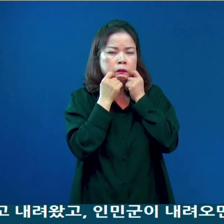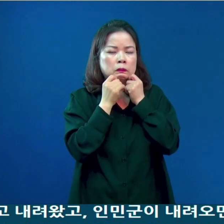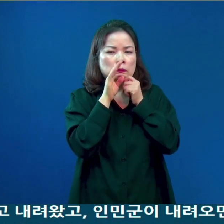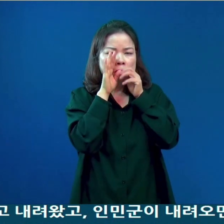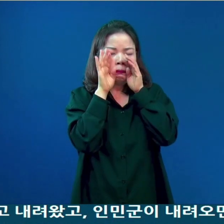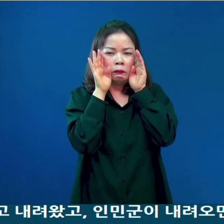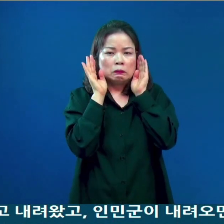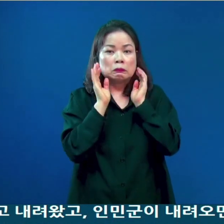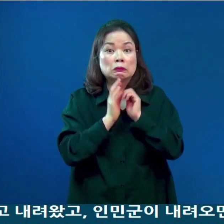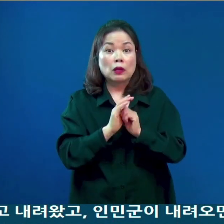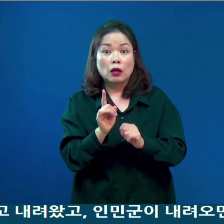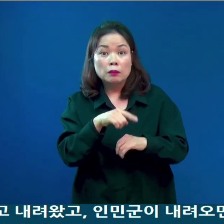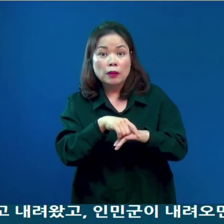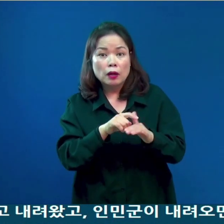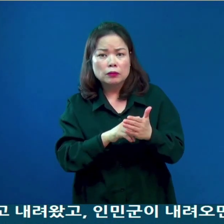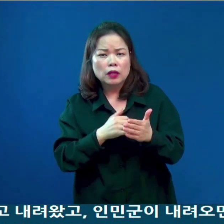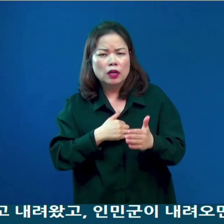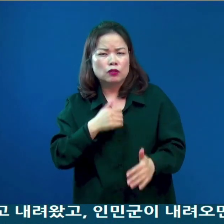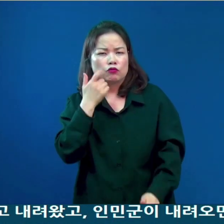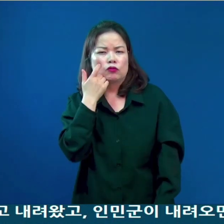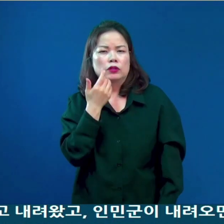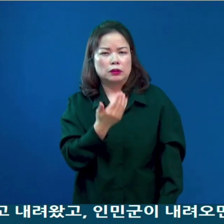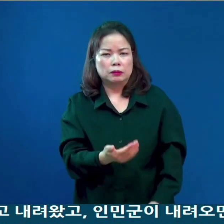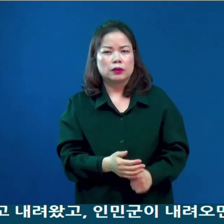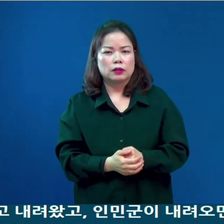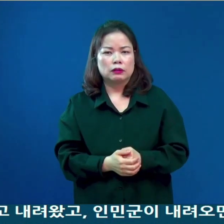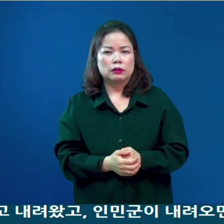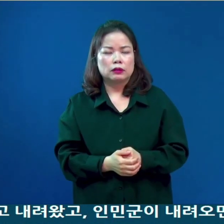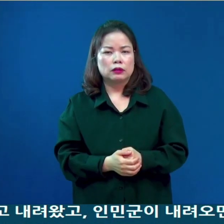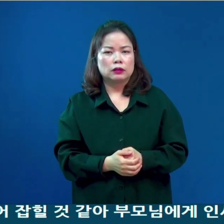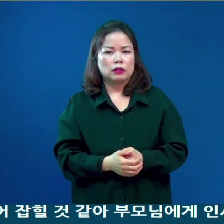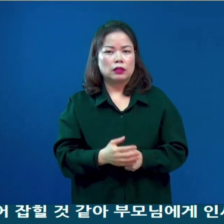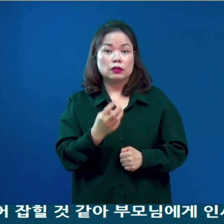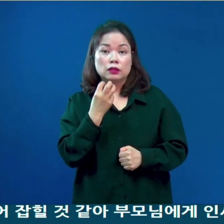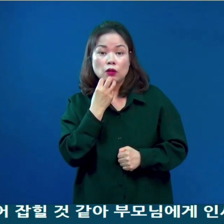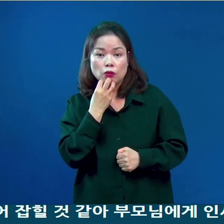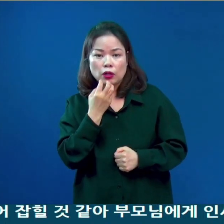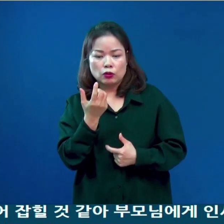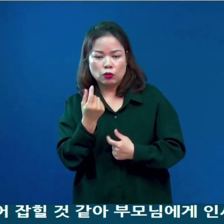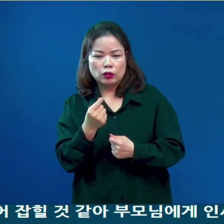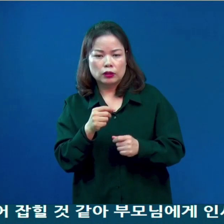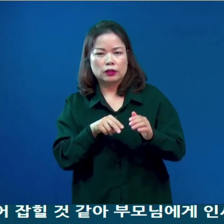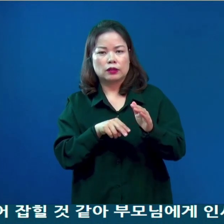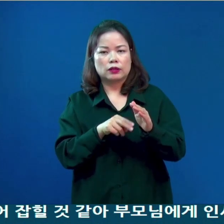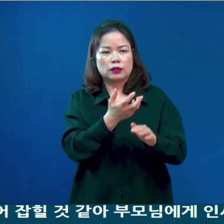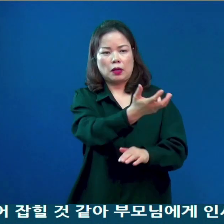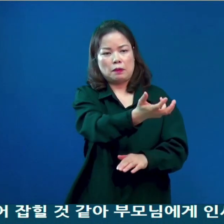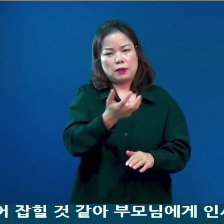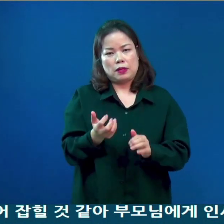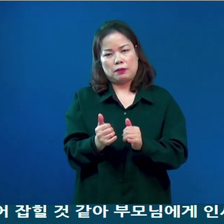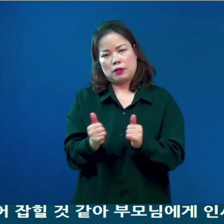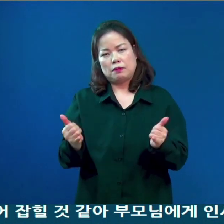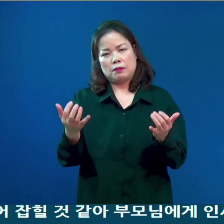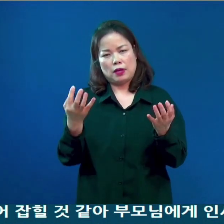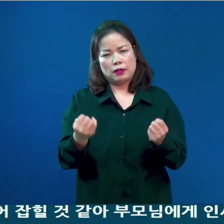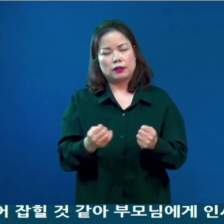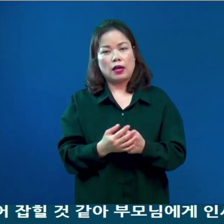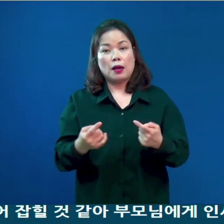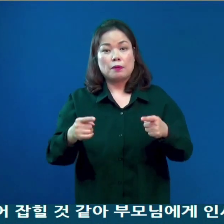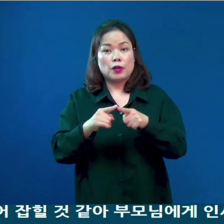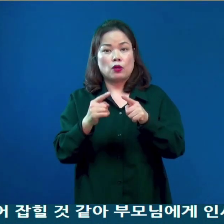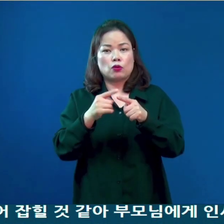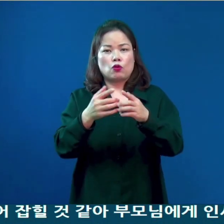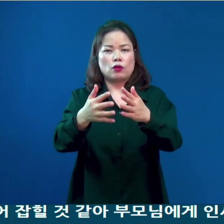누가 이 마음을 알아주겠습니까만 다행히 서울에 저와 같은 피난민들이 많이 있어서 그들과 함께